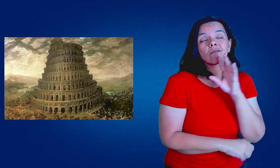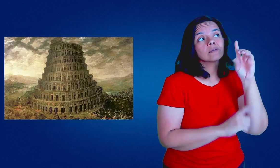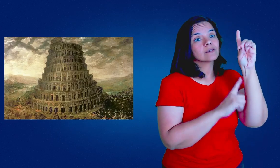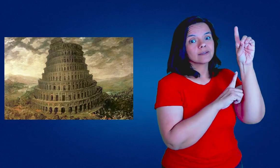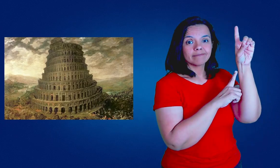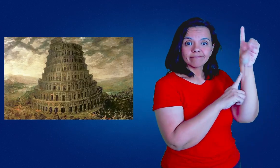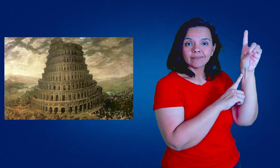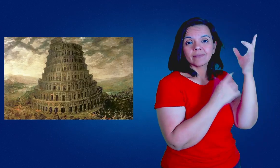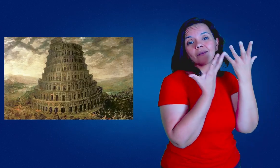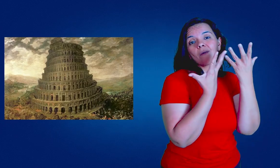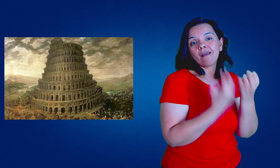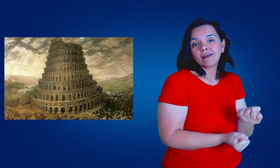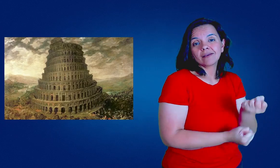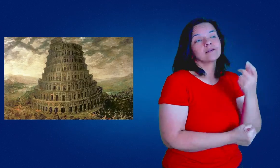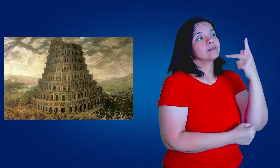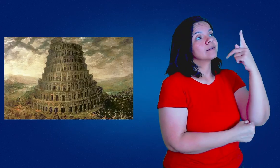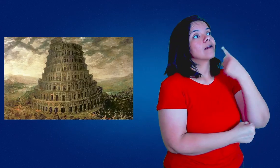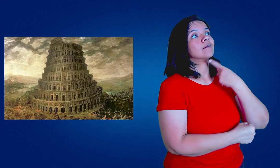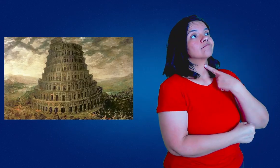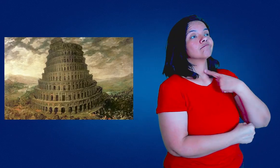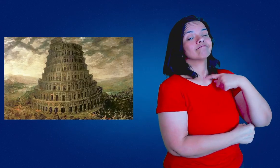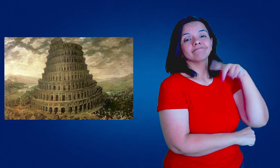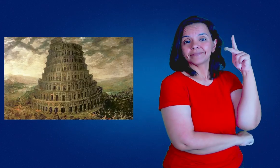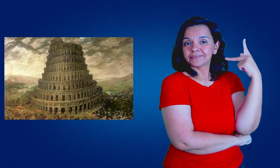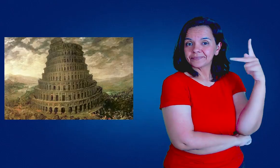torre e indo até o céu.